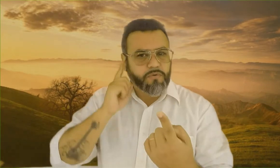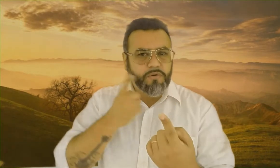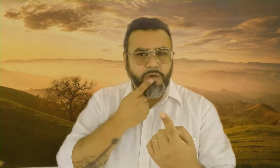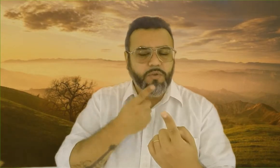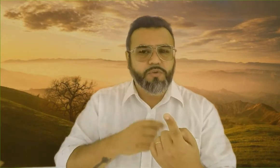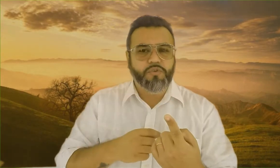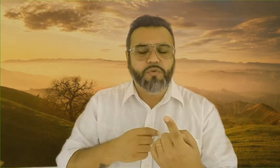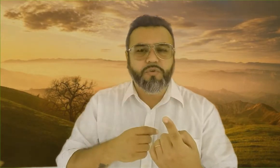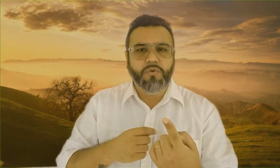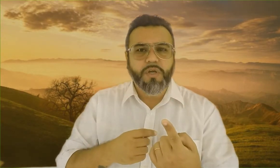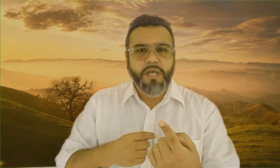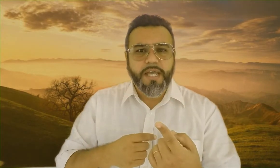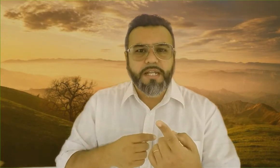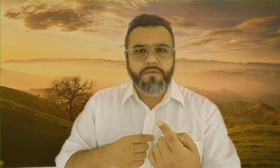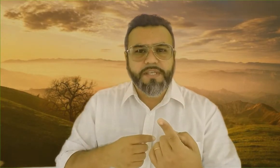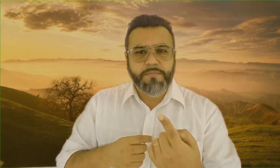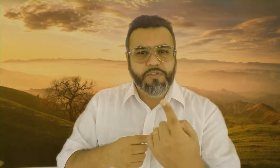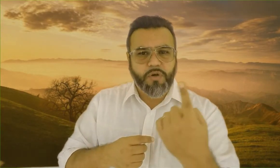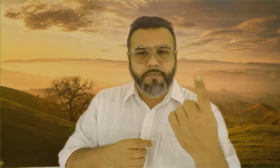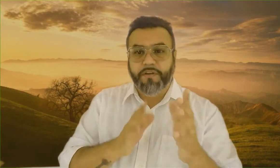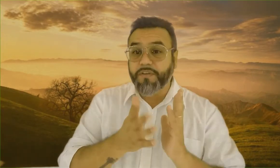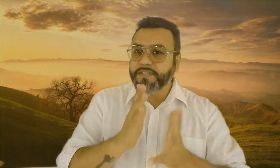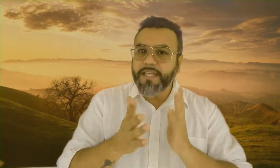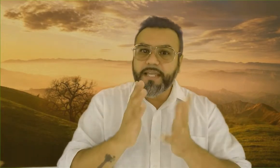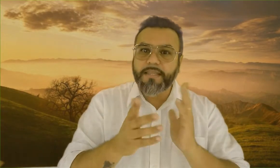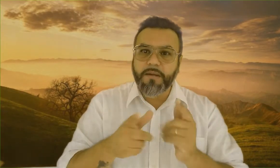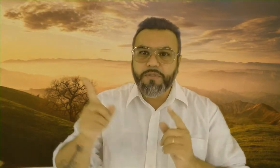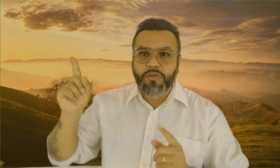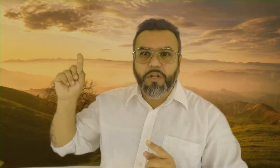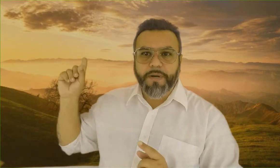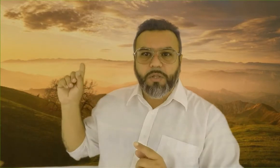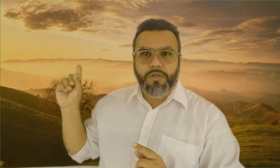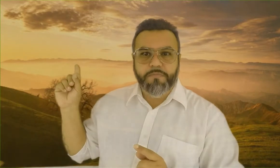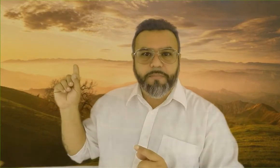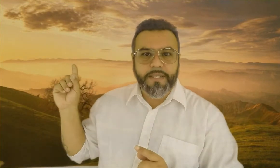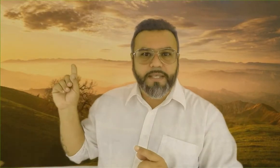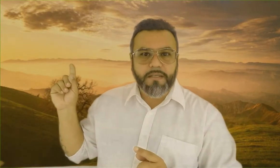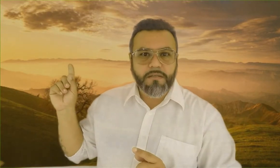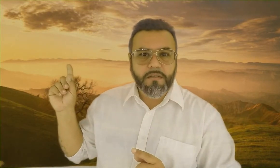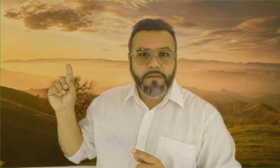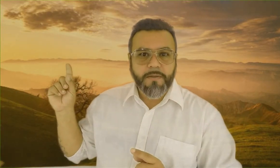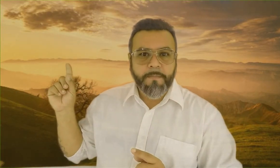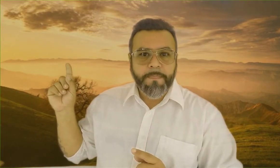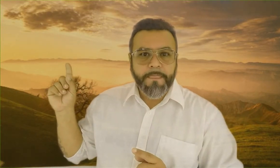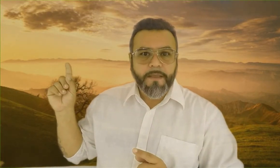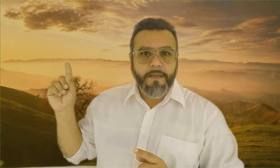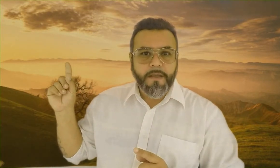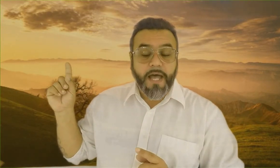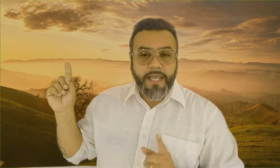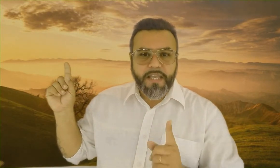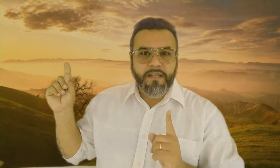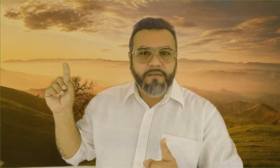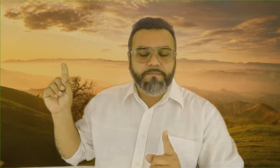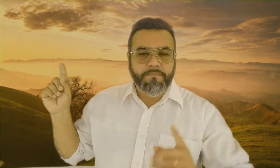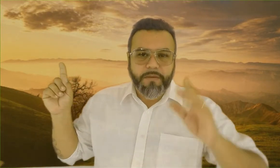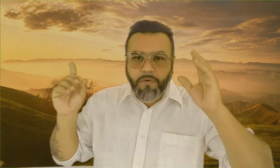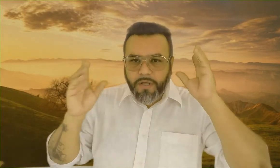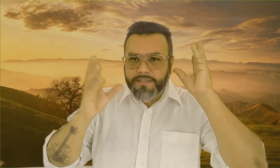o aluno surdo, ele não sabe se olha para você, intérprete, ou se olha para a lousa para aprender. Aí é que mora as